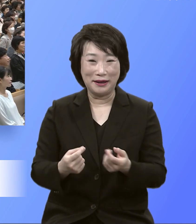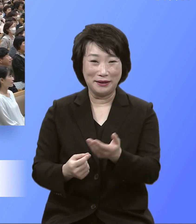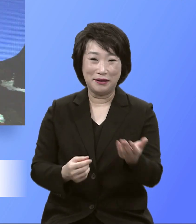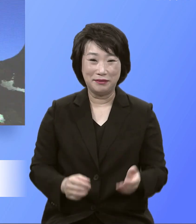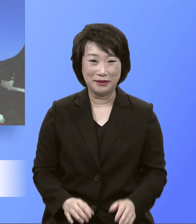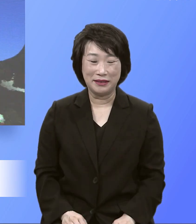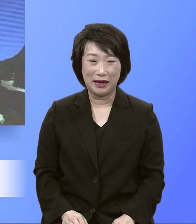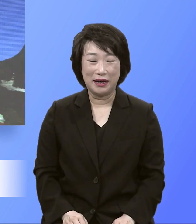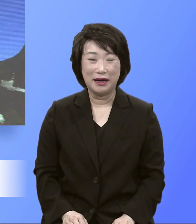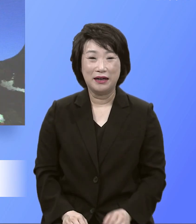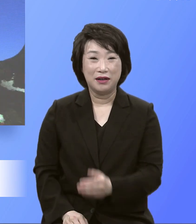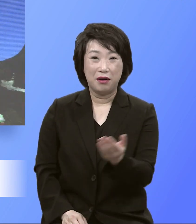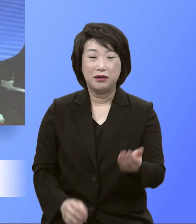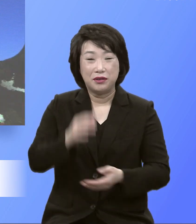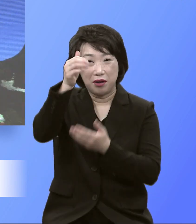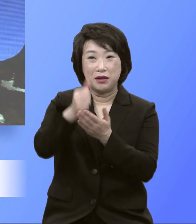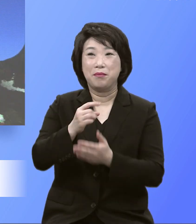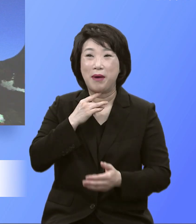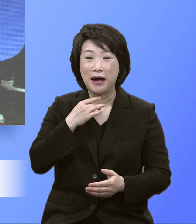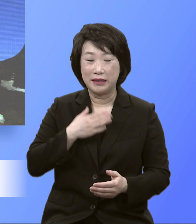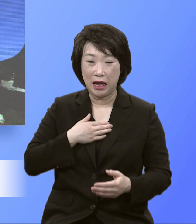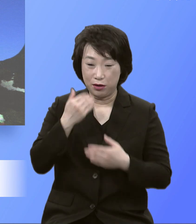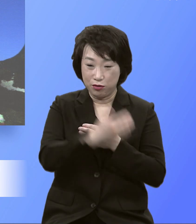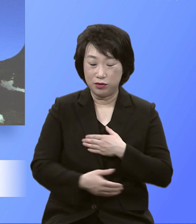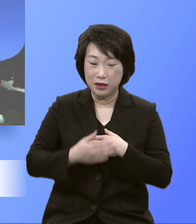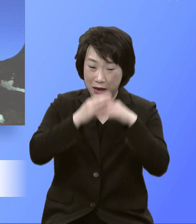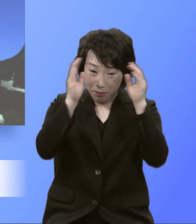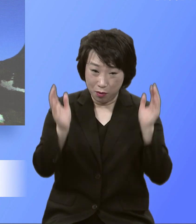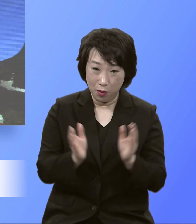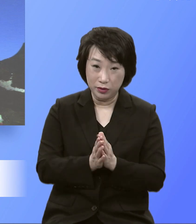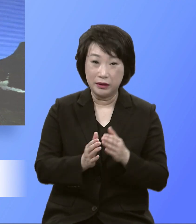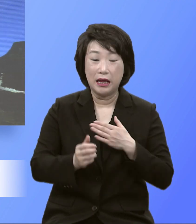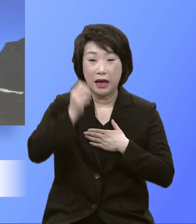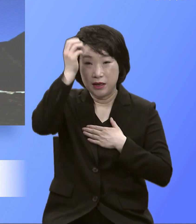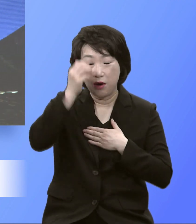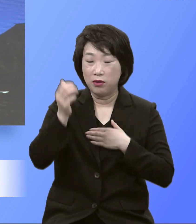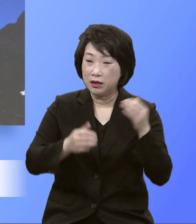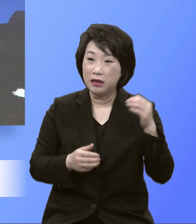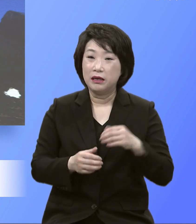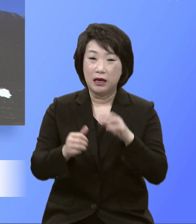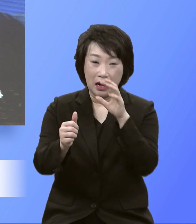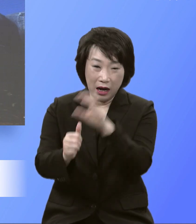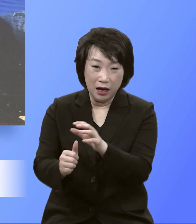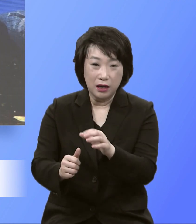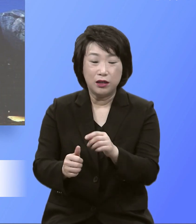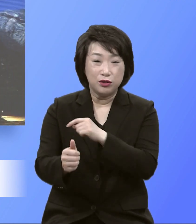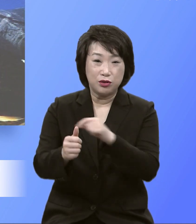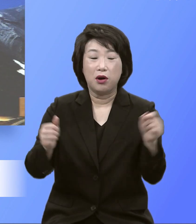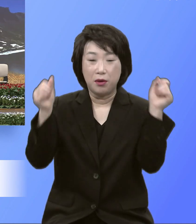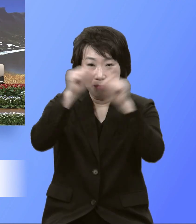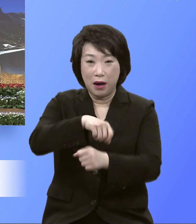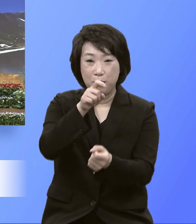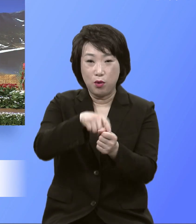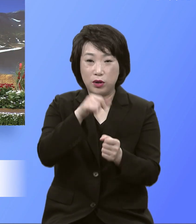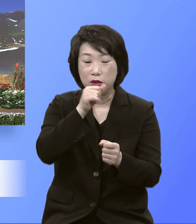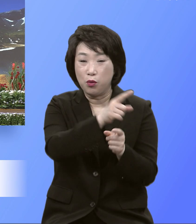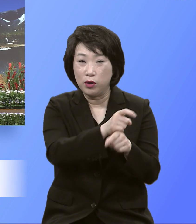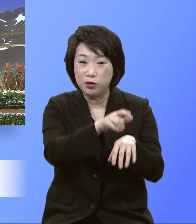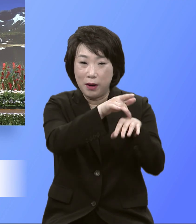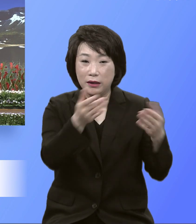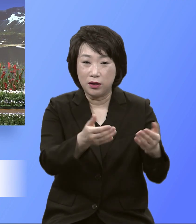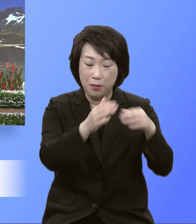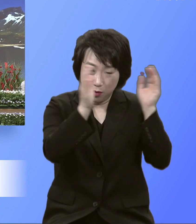그래서 성령으로만 내 육신의 모든 내 영혼을 박대하고 죽이고 멸망시키는